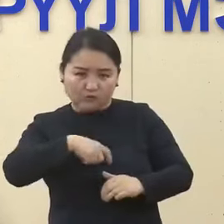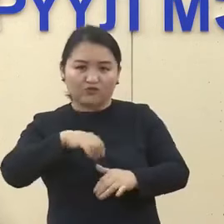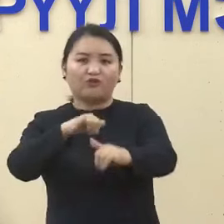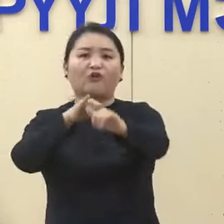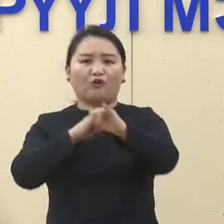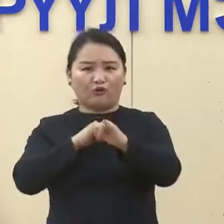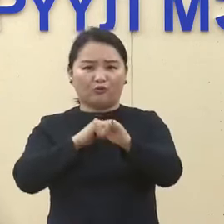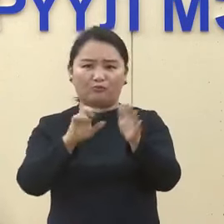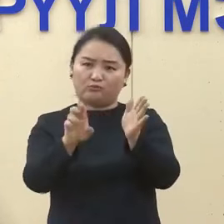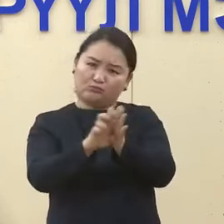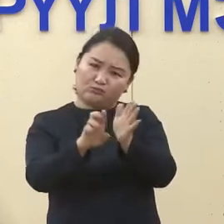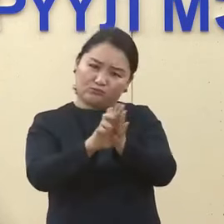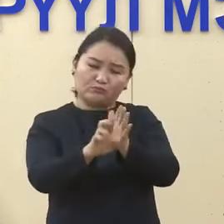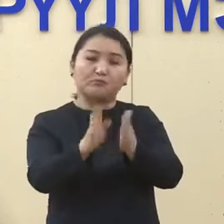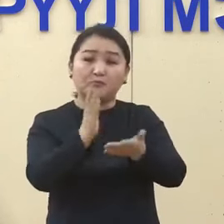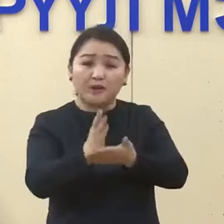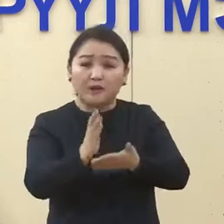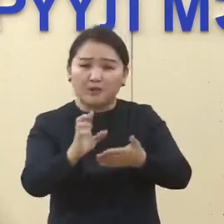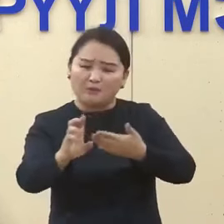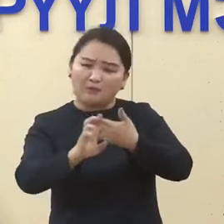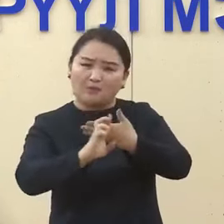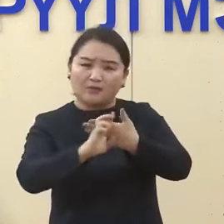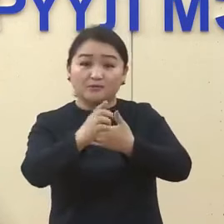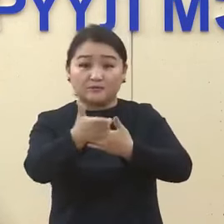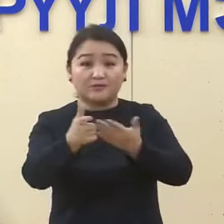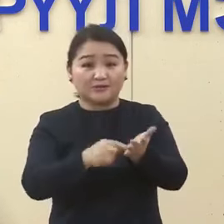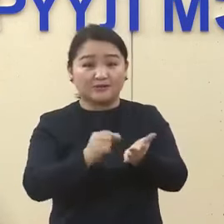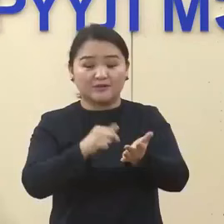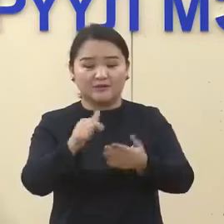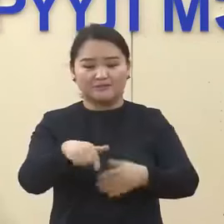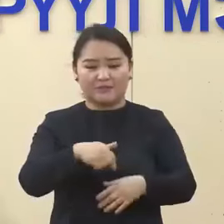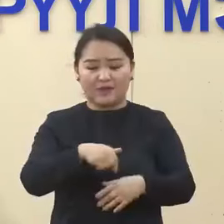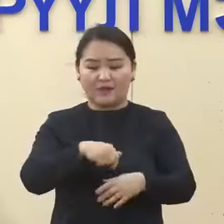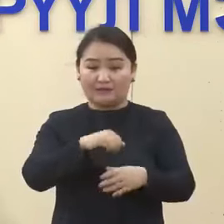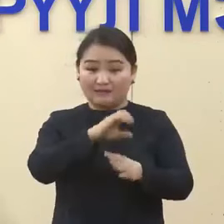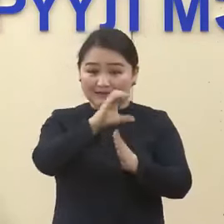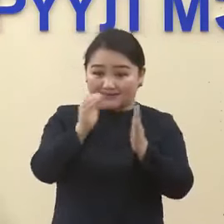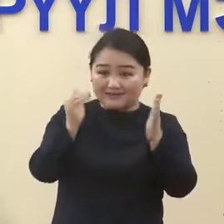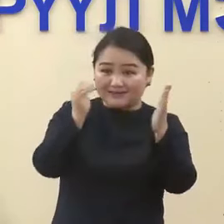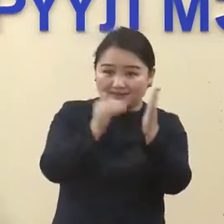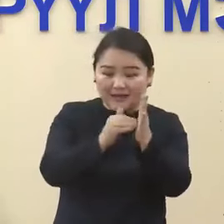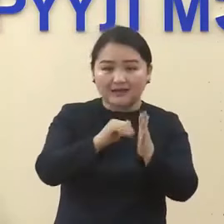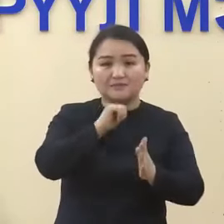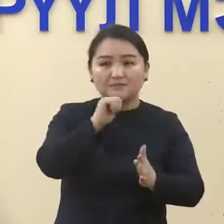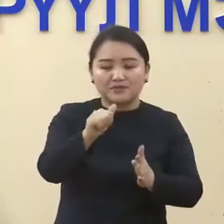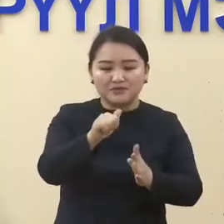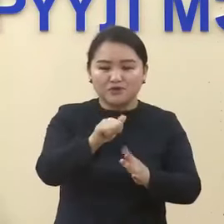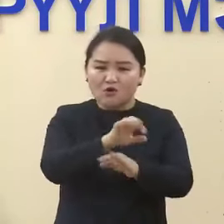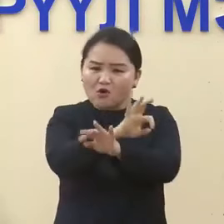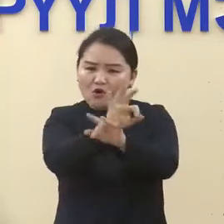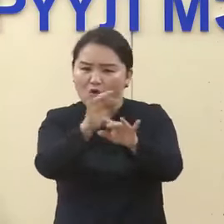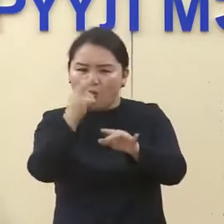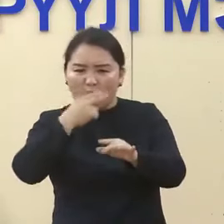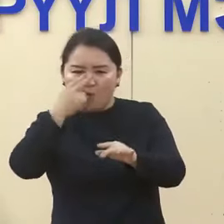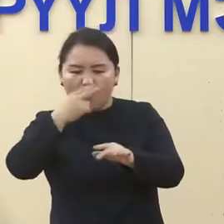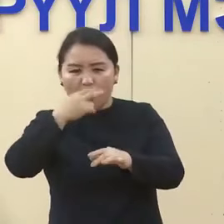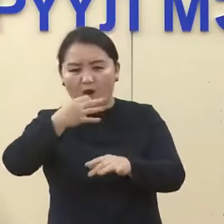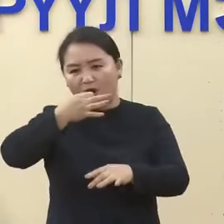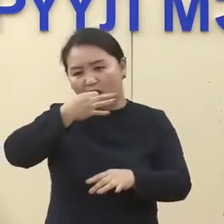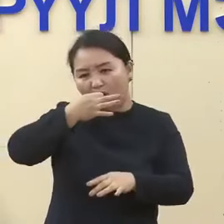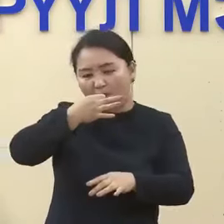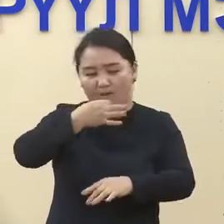Зохицуулалтгүй хаяггүй хуурамч вебсайтаар зөвшөөрөлгүй стандартын бус хуурамч эм бүтээгдэхүүнийг борлуулсан тохиолдлууд